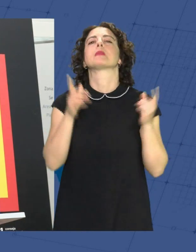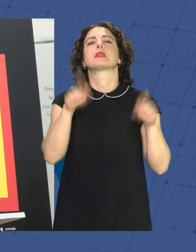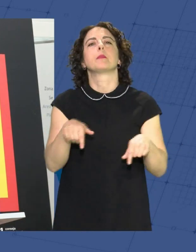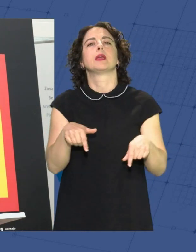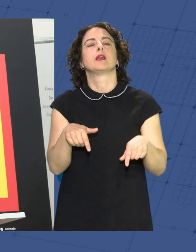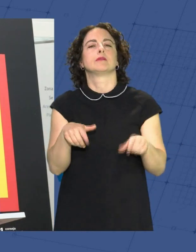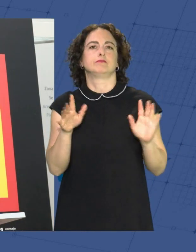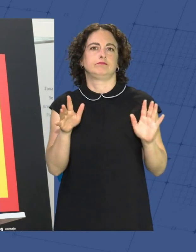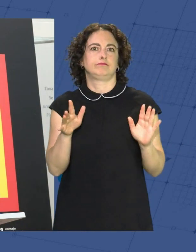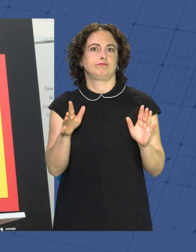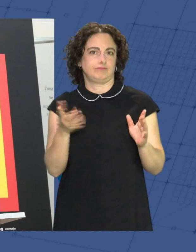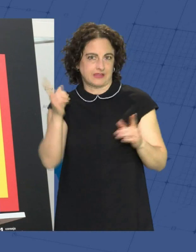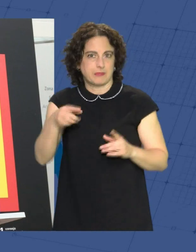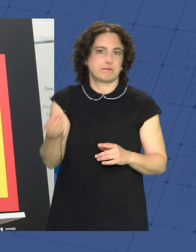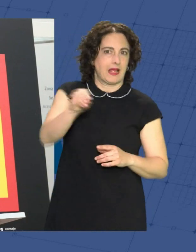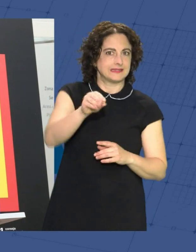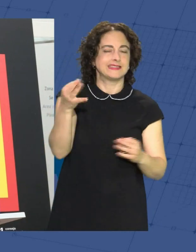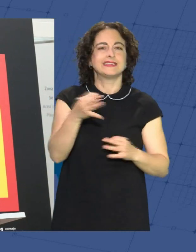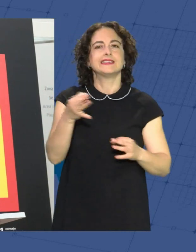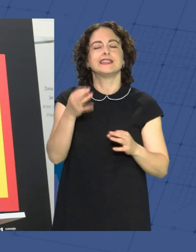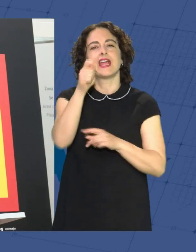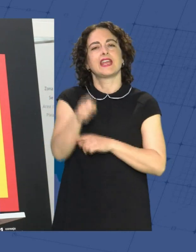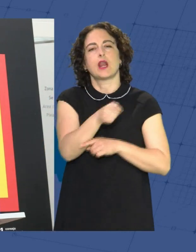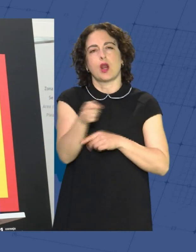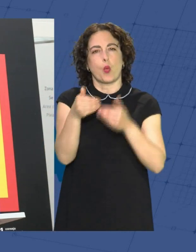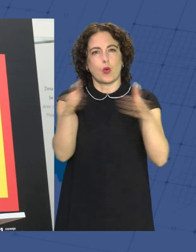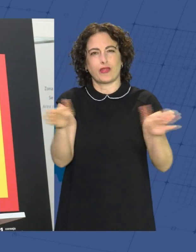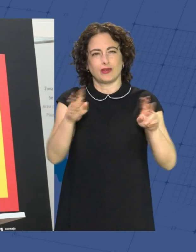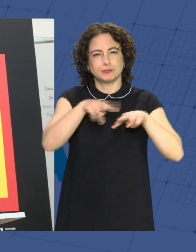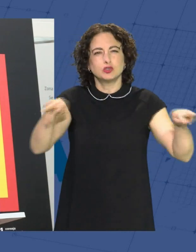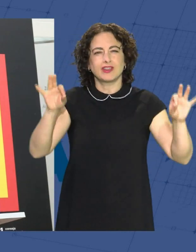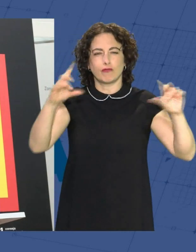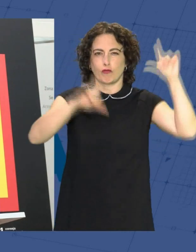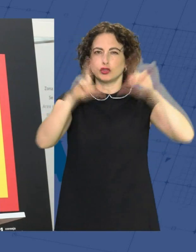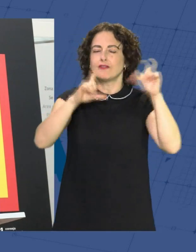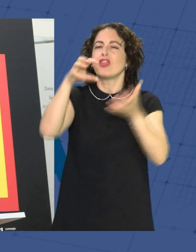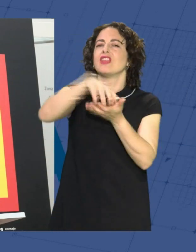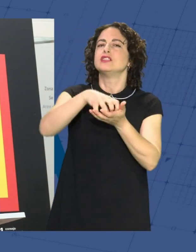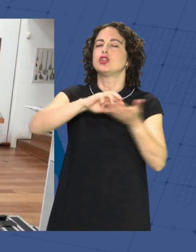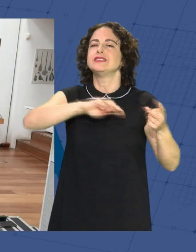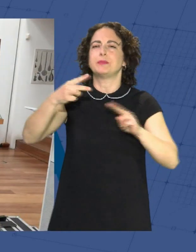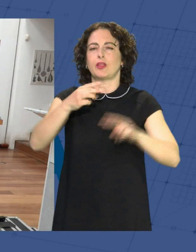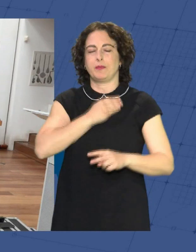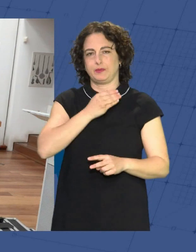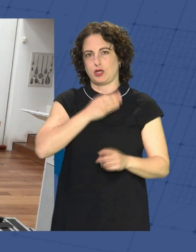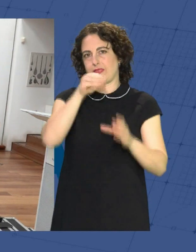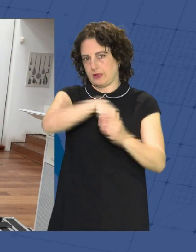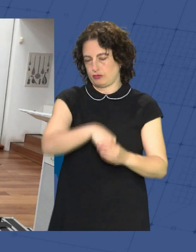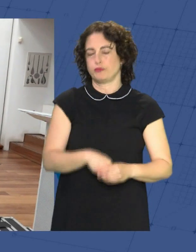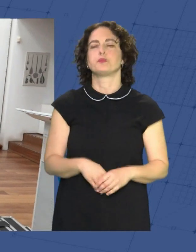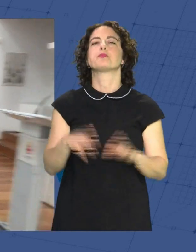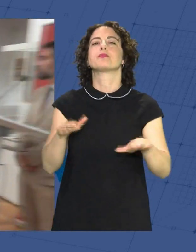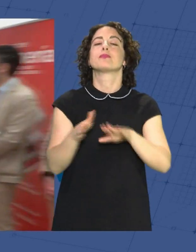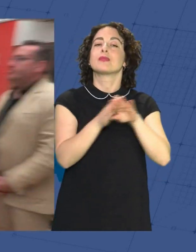fuera poco, se va a llevar a cabo una inauguración de una exposición fotográfica en el Centro de Interpretación Patrimonial. Además, a esta